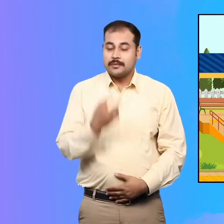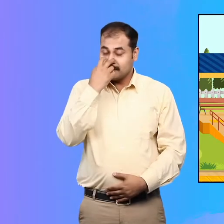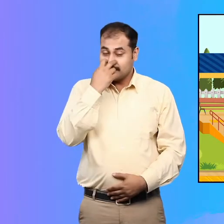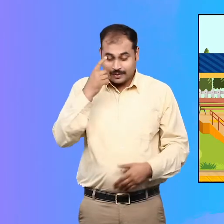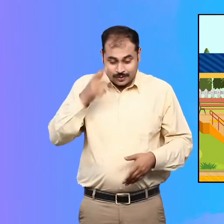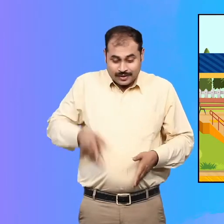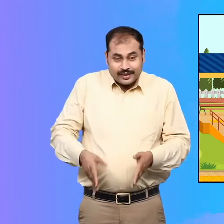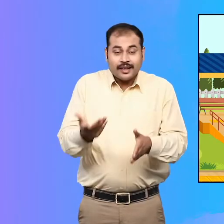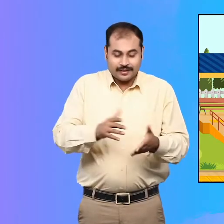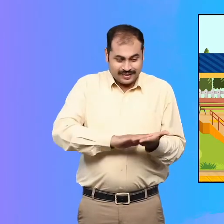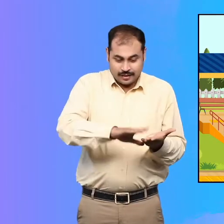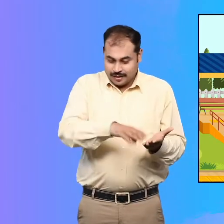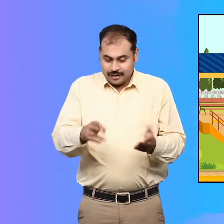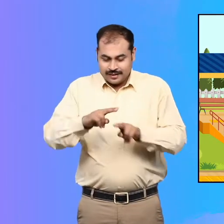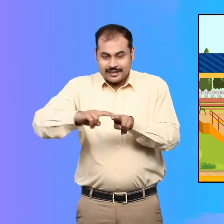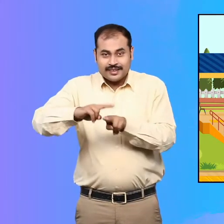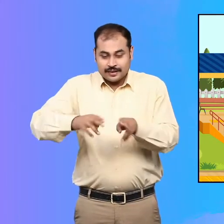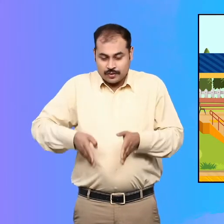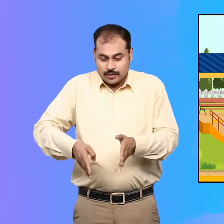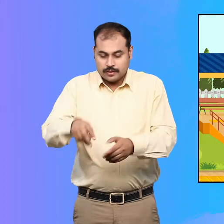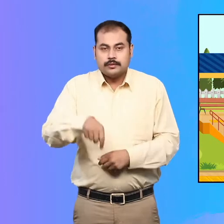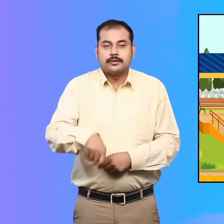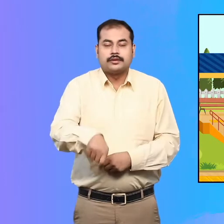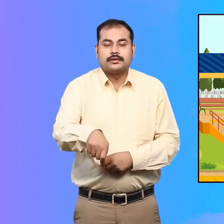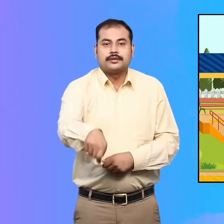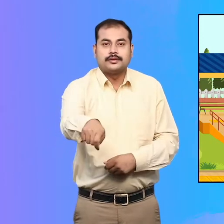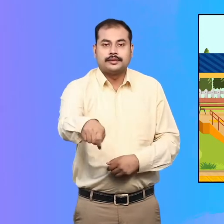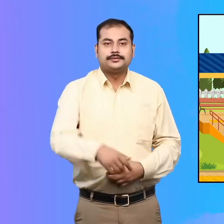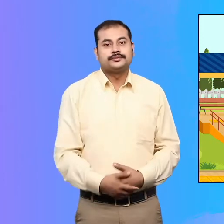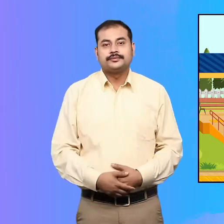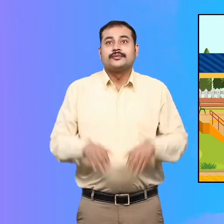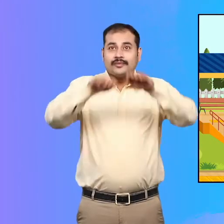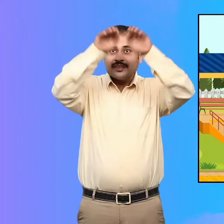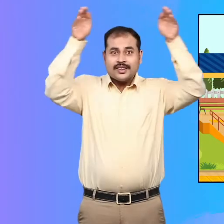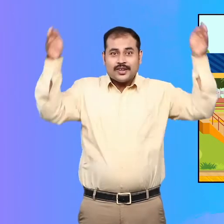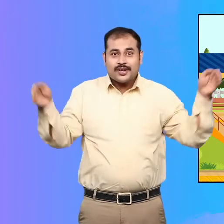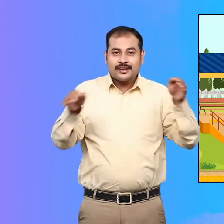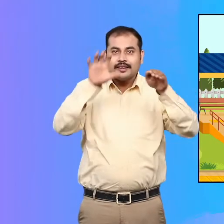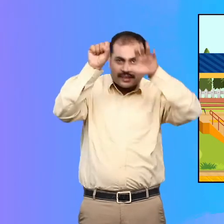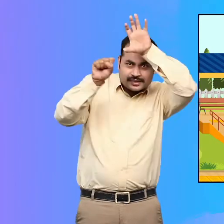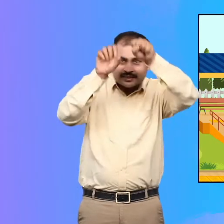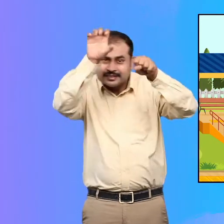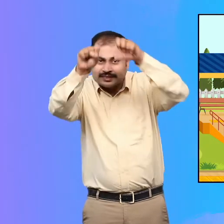का रास्ता दिखाने के लिए टेक्सटाइल पथ एक रोलर टेबल